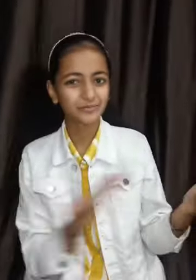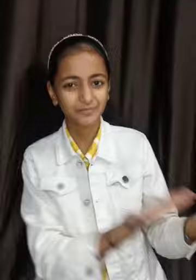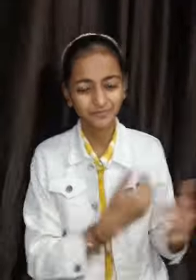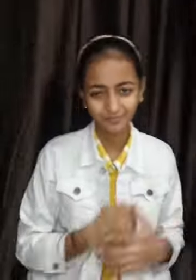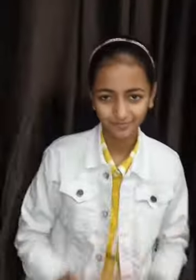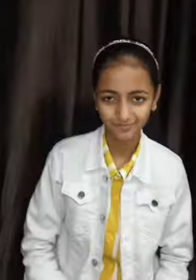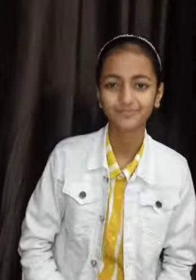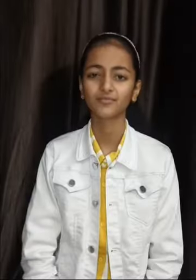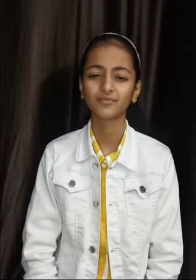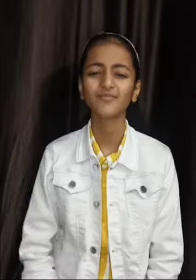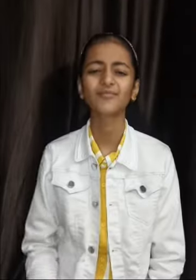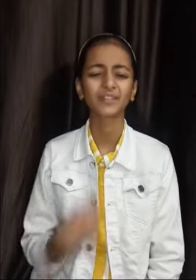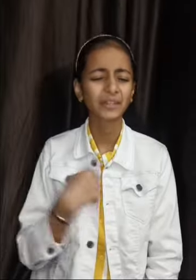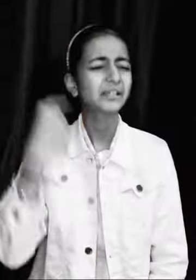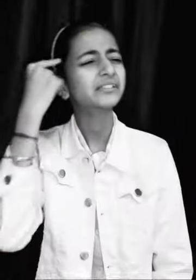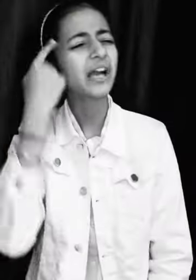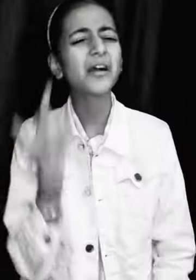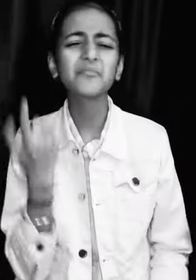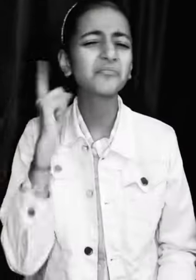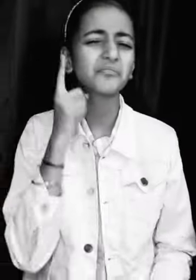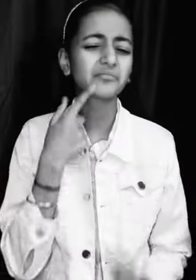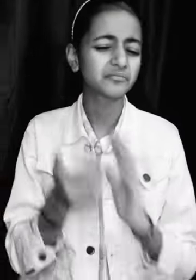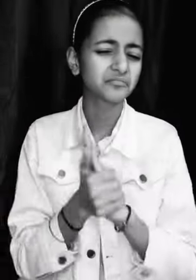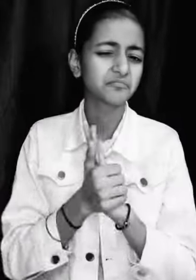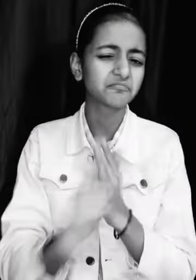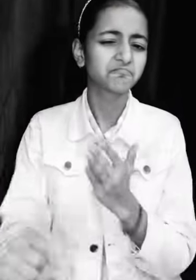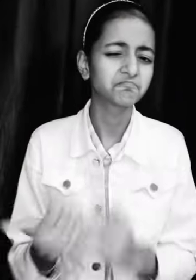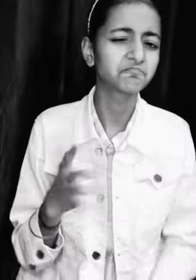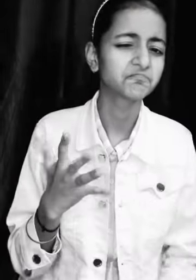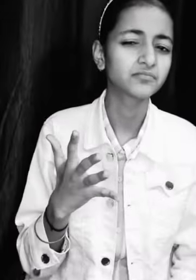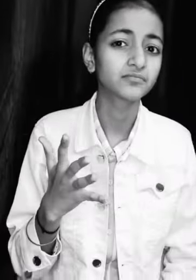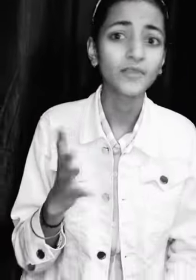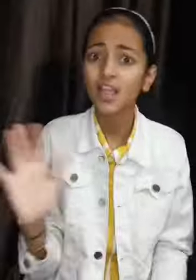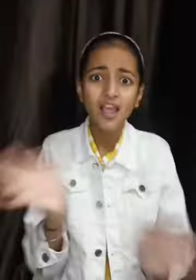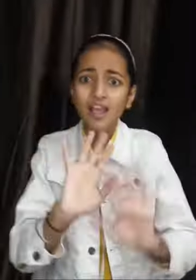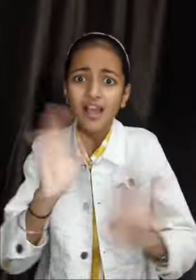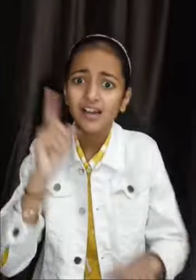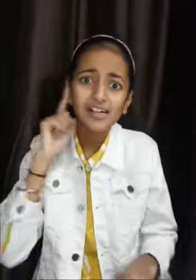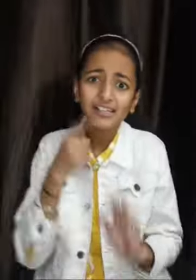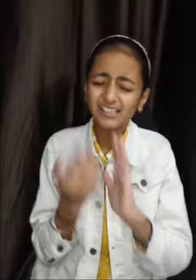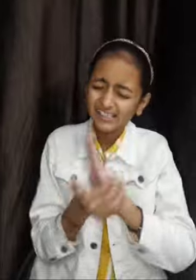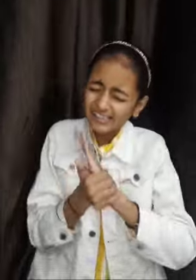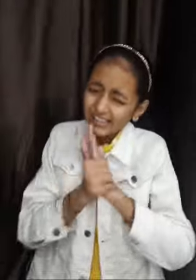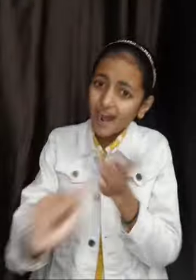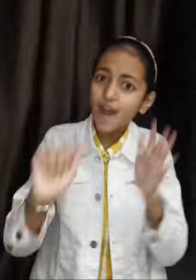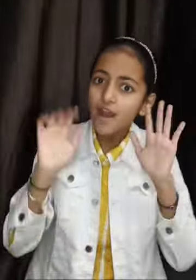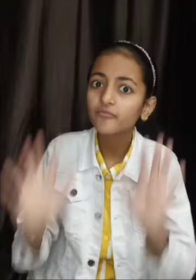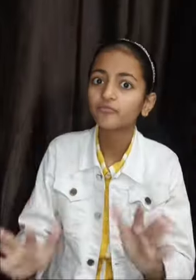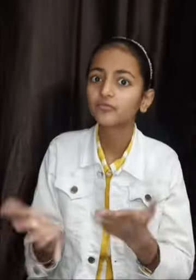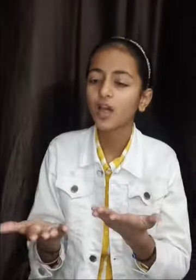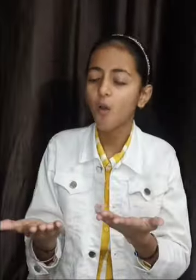थैंक यू सो मच सर। बहुत से लोगों को लगता है बधिर लोगों में कौशल की कमी होती है,